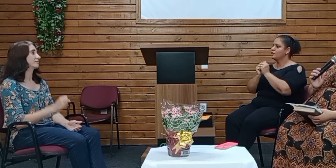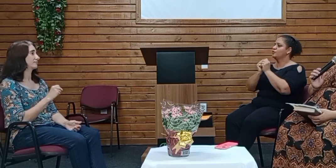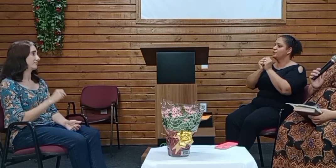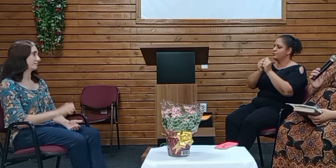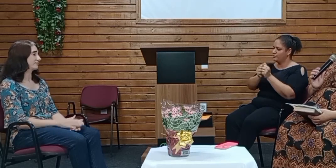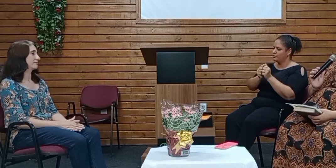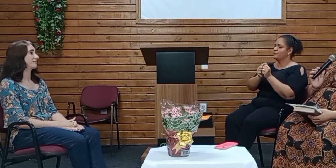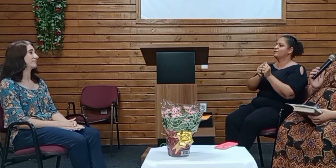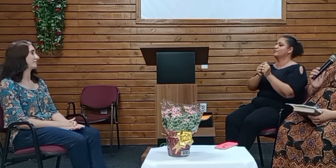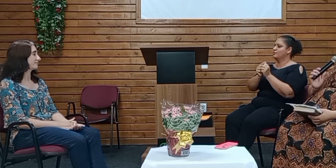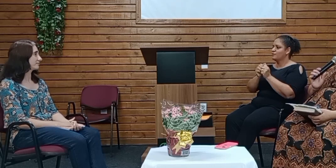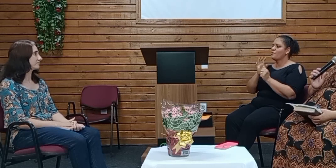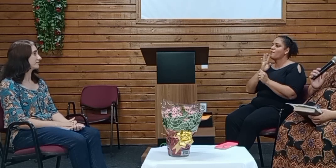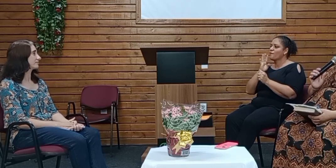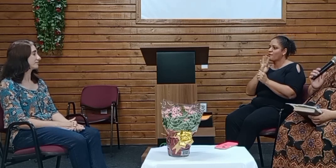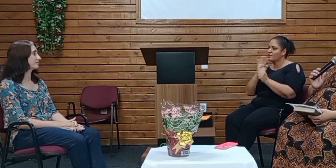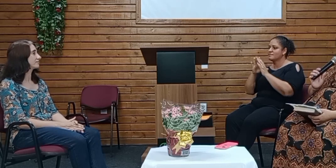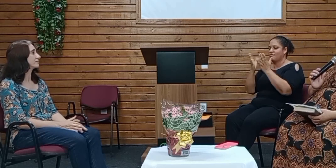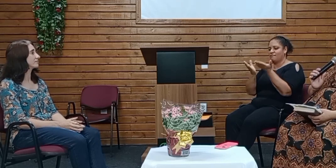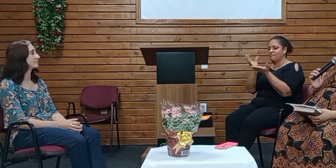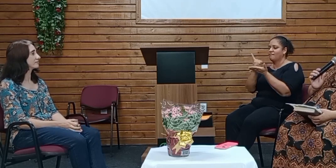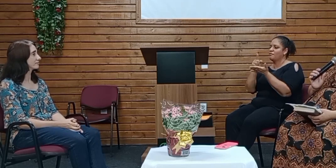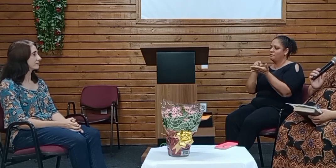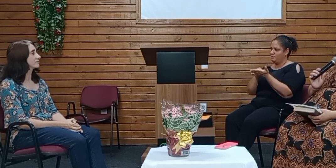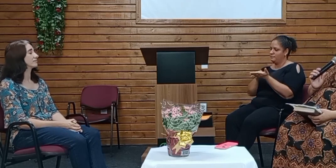e daí lá conheceu a palavra de Deus.